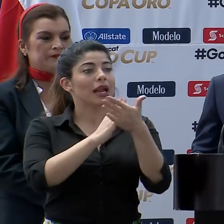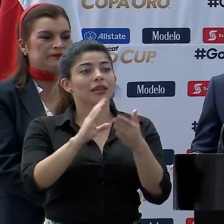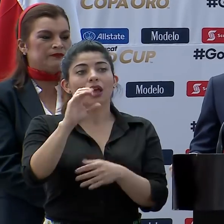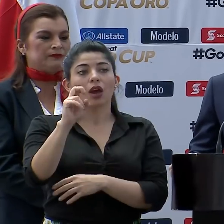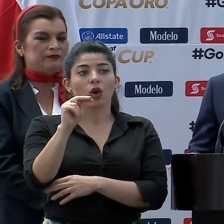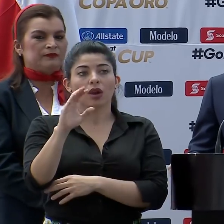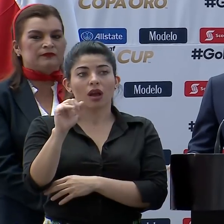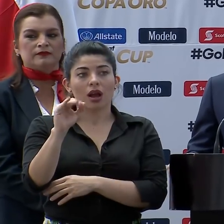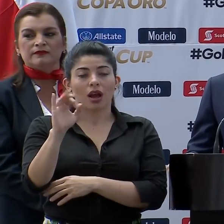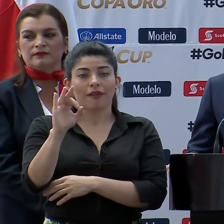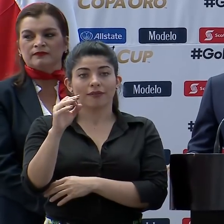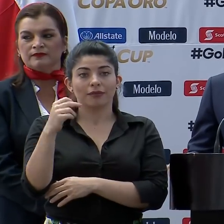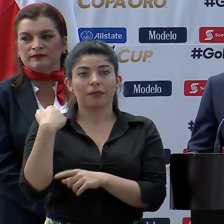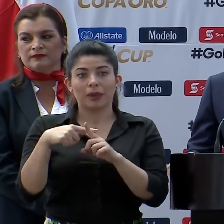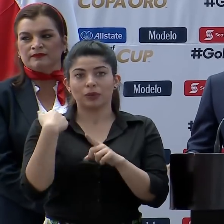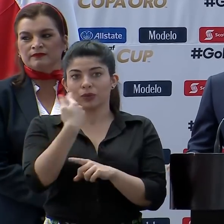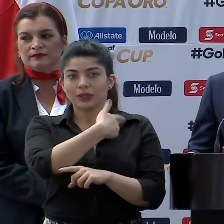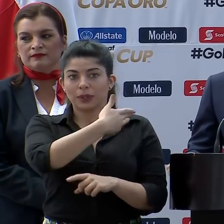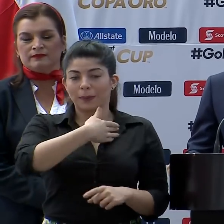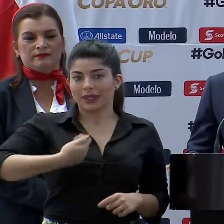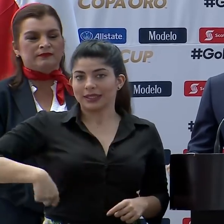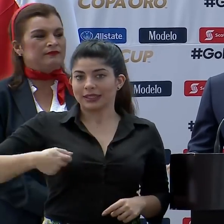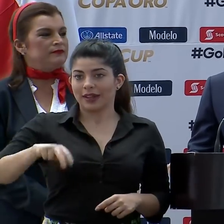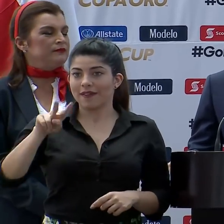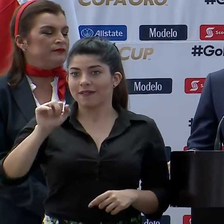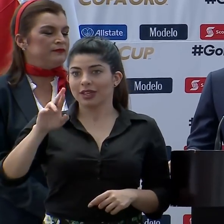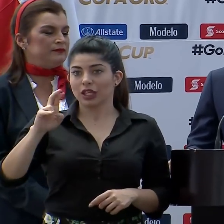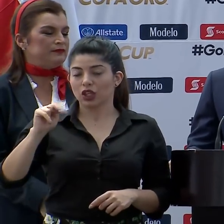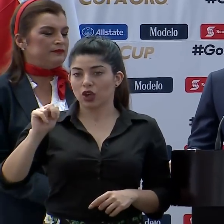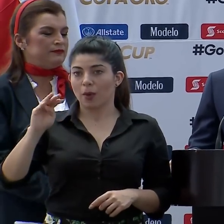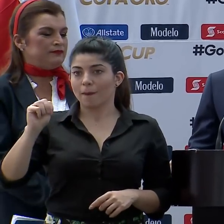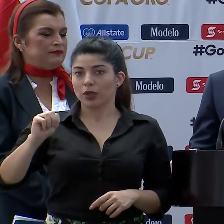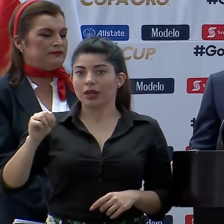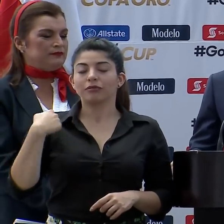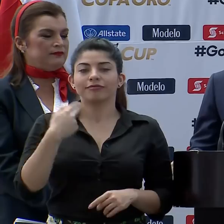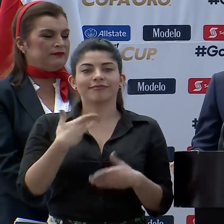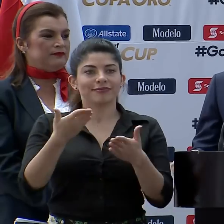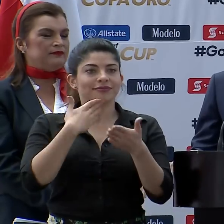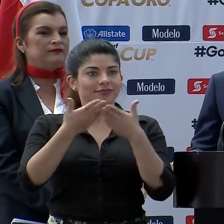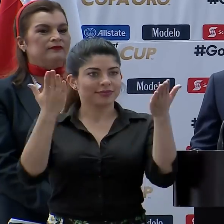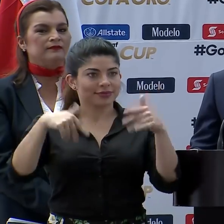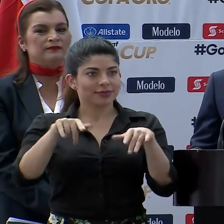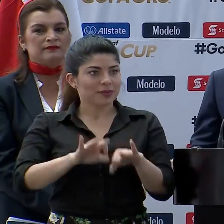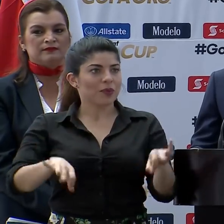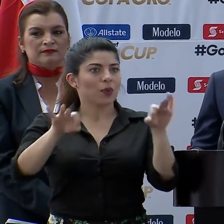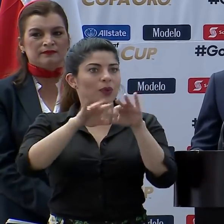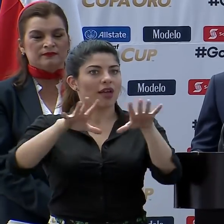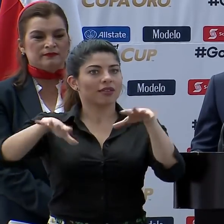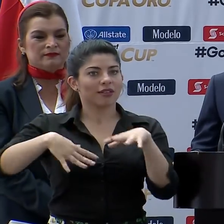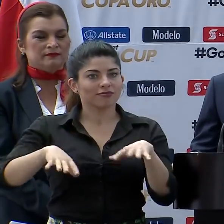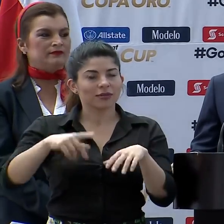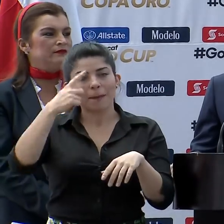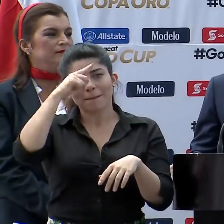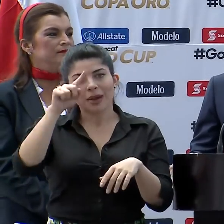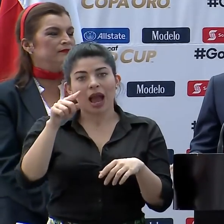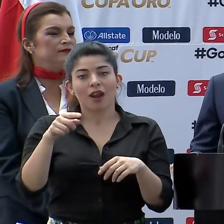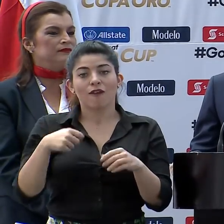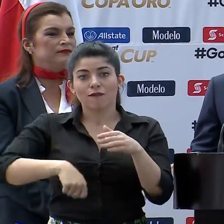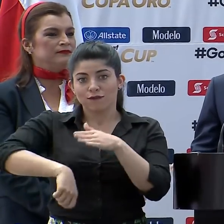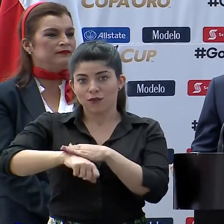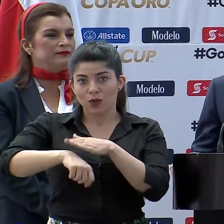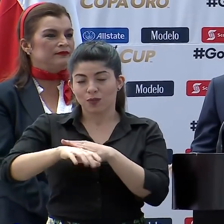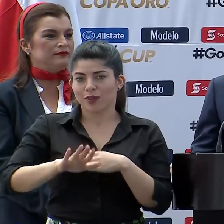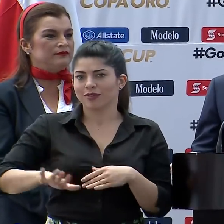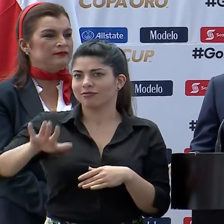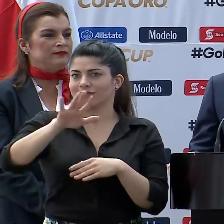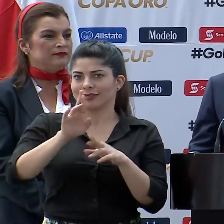CONCACAF y de nuestro presidente, Víctor Montagliani, les damos la bienvenida a este importante evento para el fútbol de nuestra región.